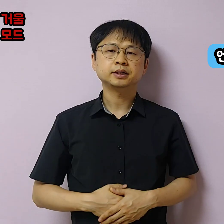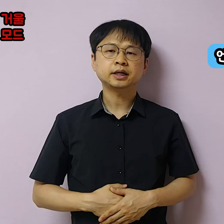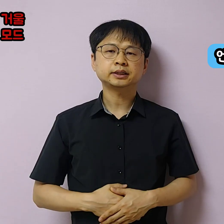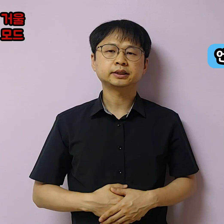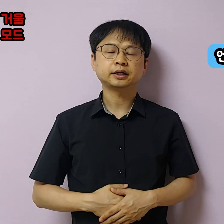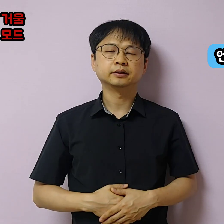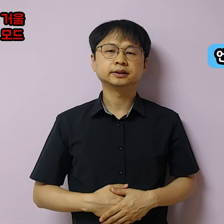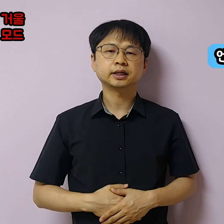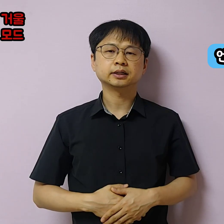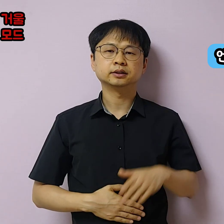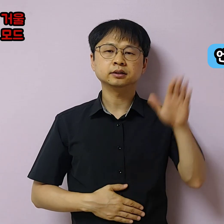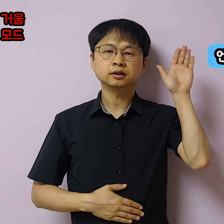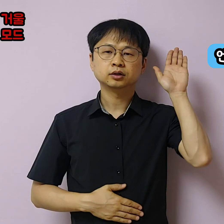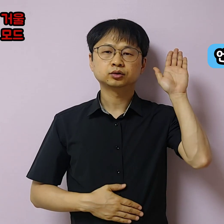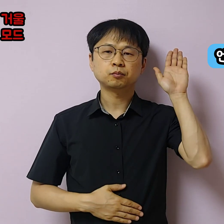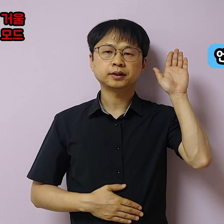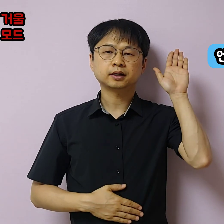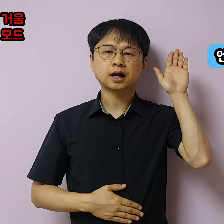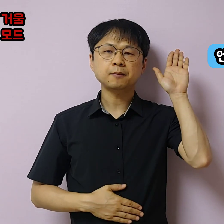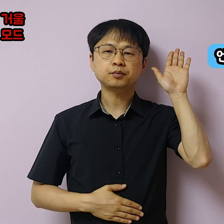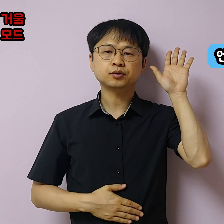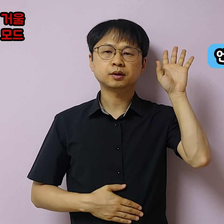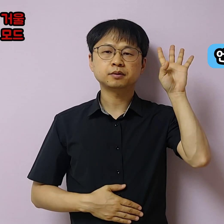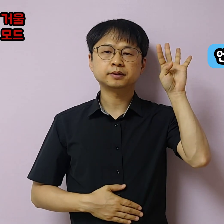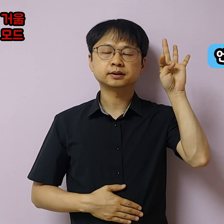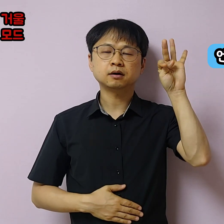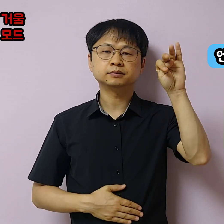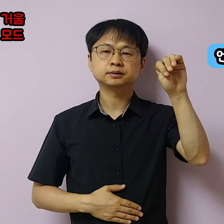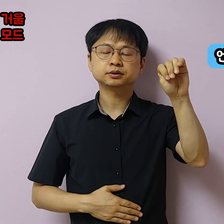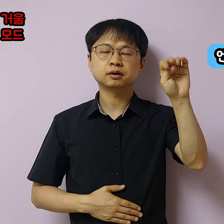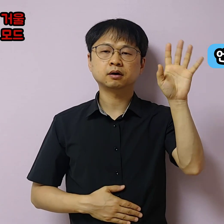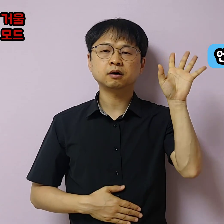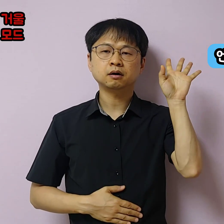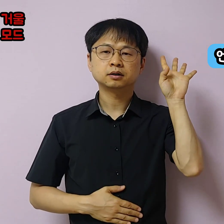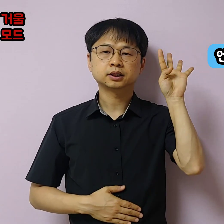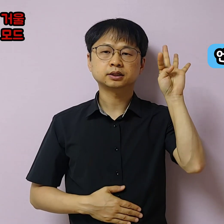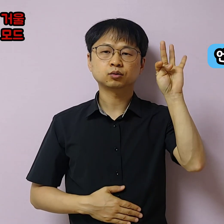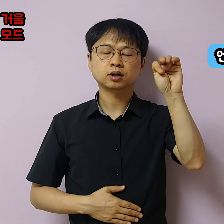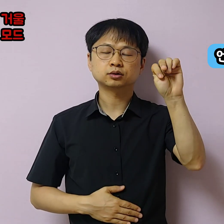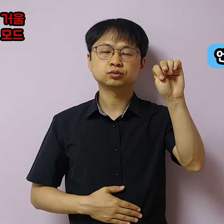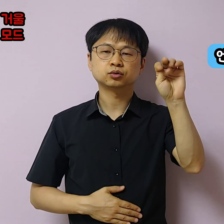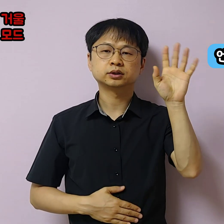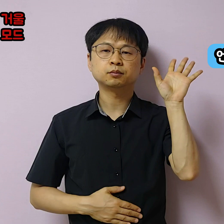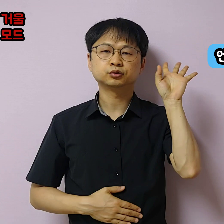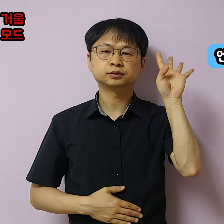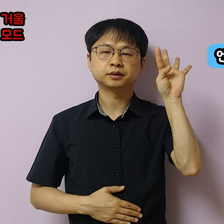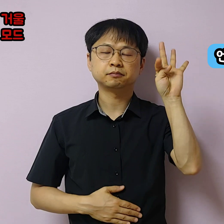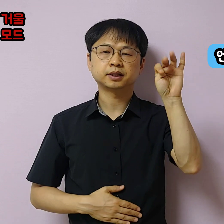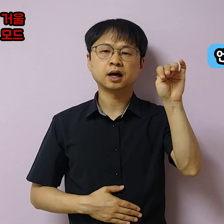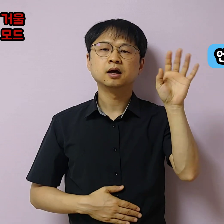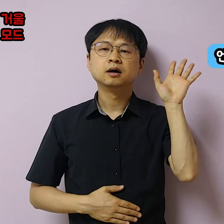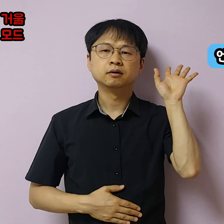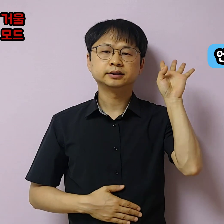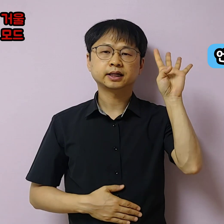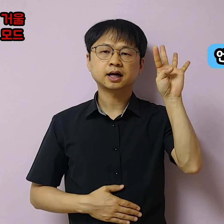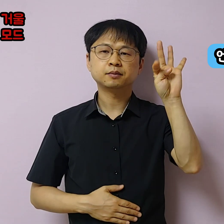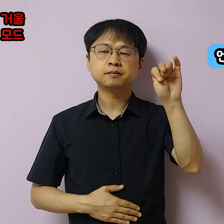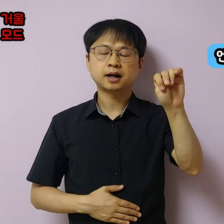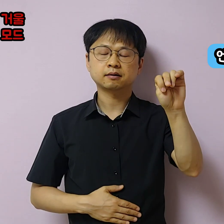미래 시제의 언젠가는 손바닥을 앞으로 내밀면서 엄지부터 새끼손가락 순으로 접어주시면 됩니다. 언젠가 뭐뭐 할